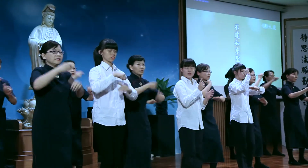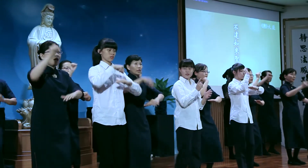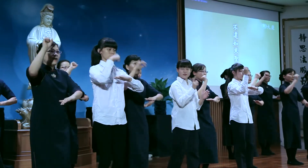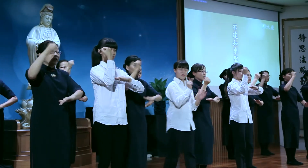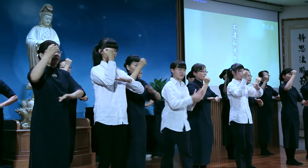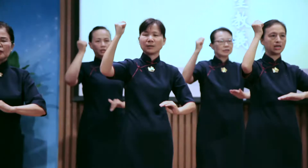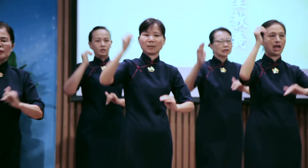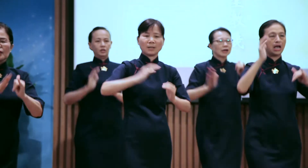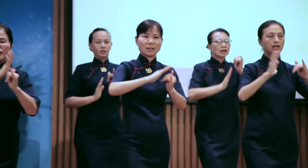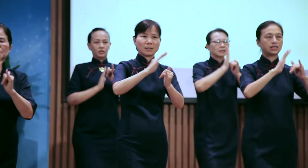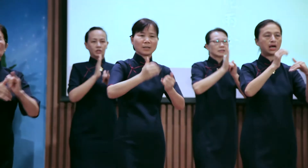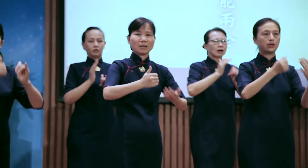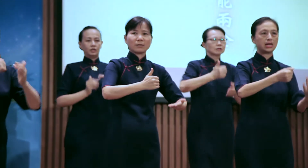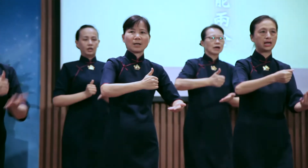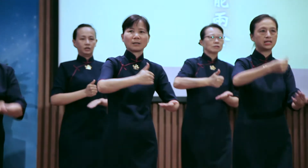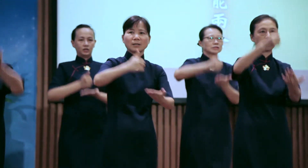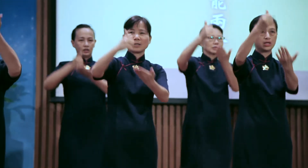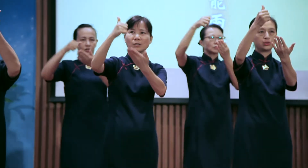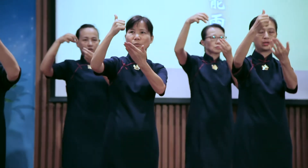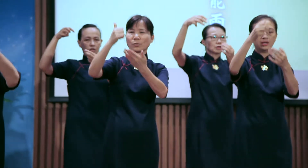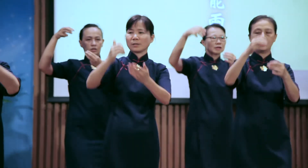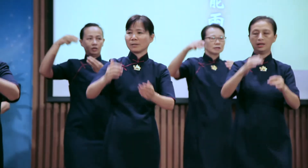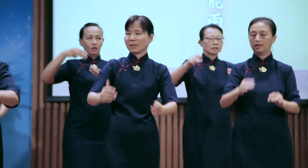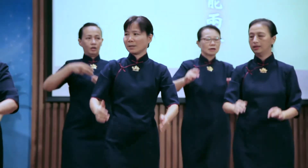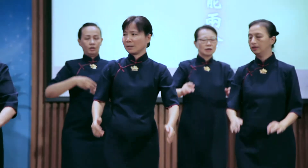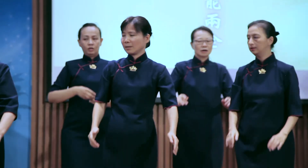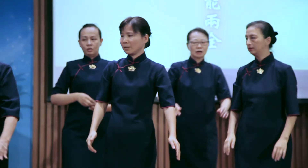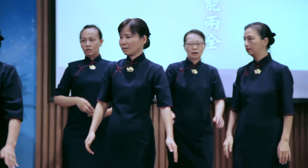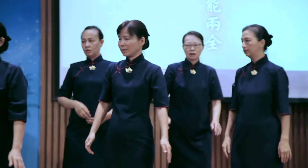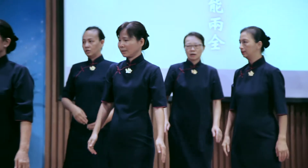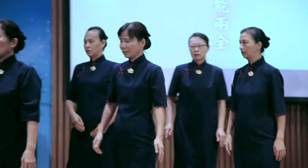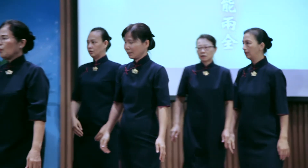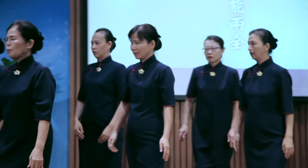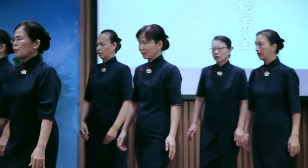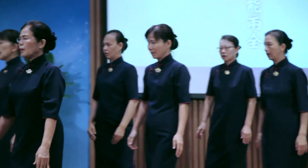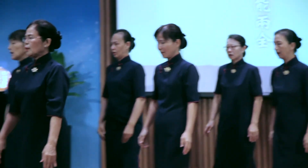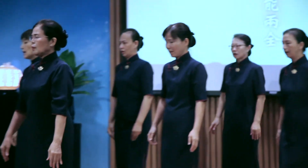生教义，孝养精神能两全。